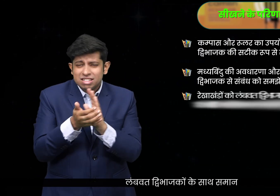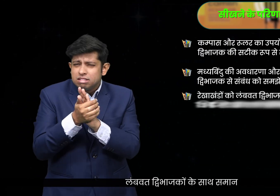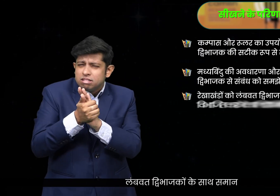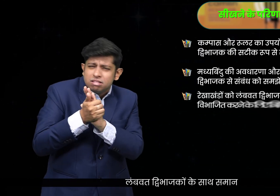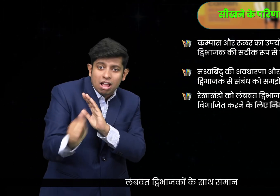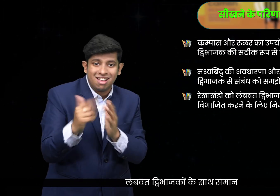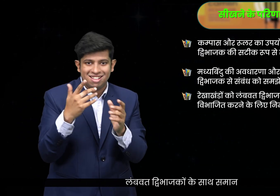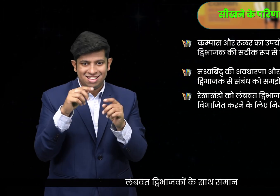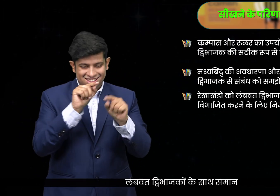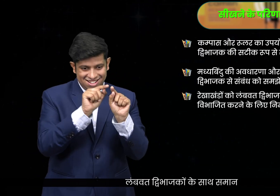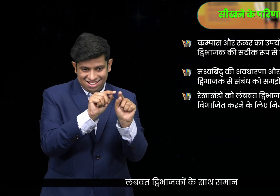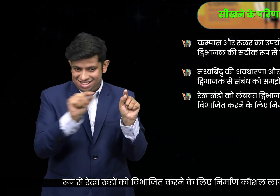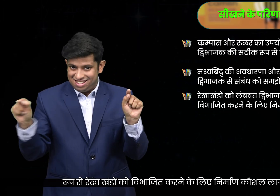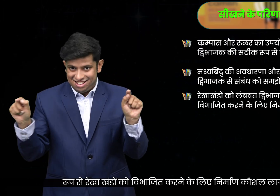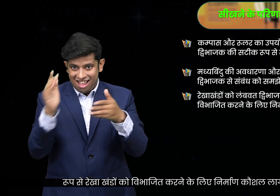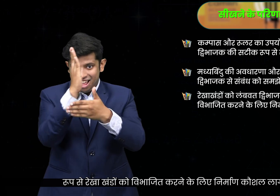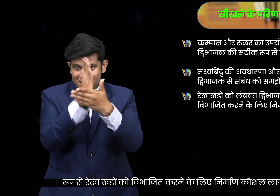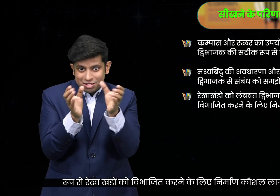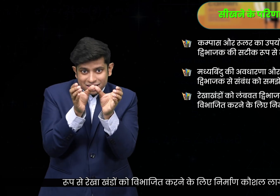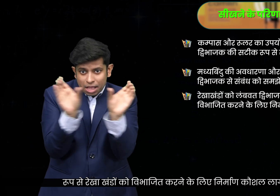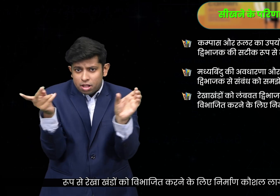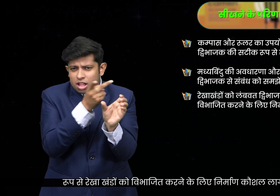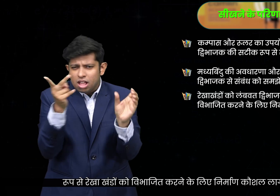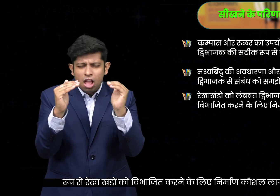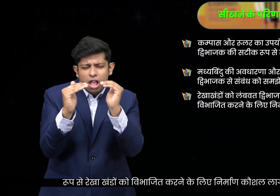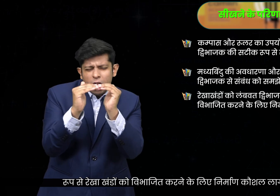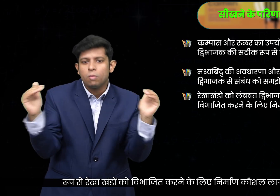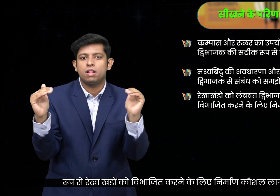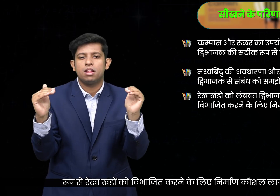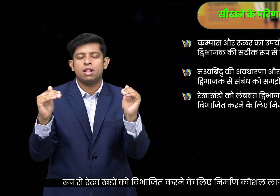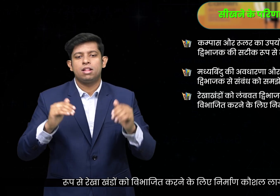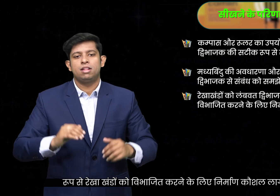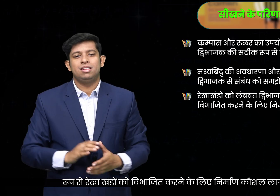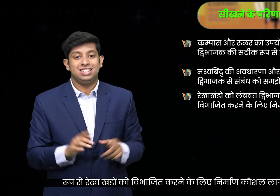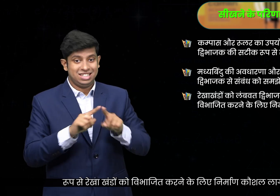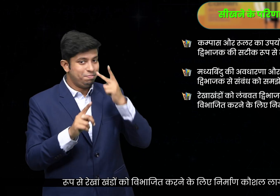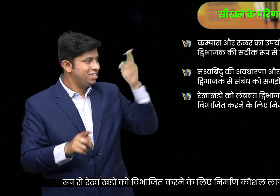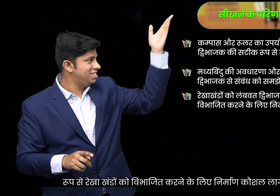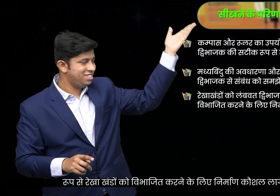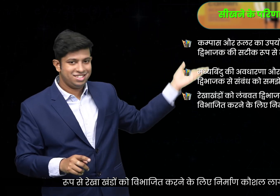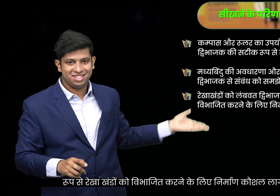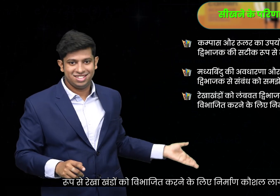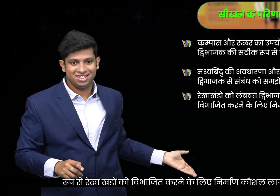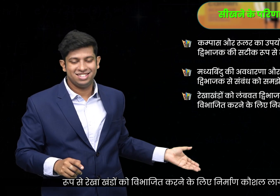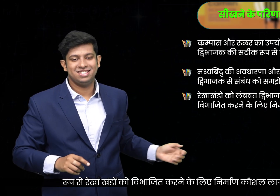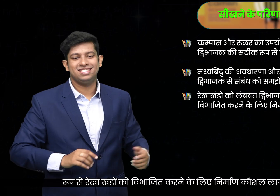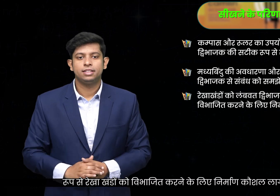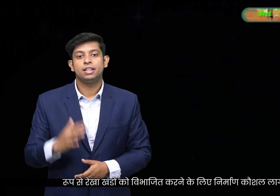विभाजकों के साथ समान रूप से रेखाखंडों को विभाजित करने के लिए निर्माण कौशल लागू करें।